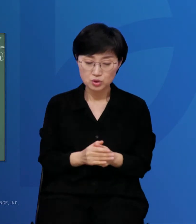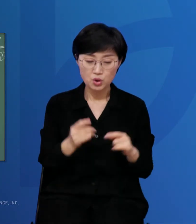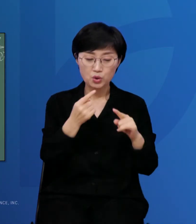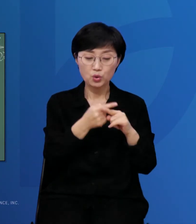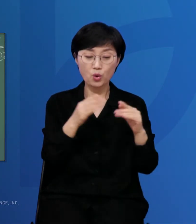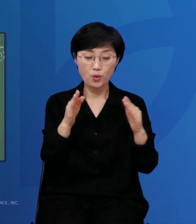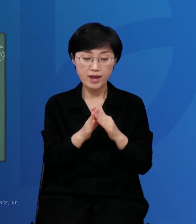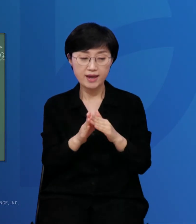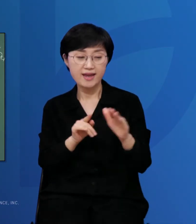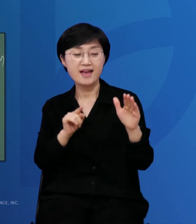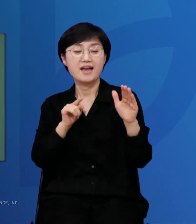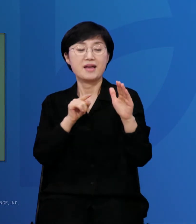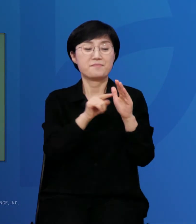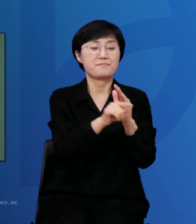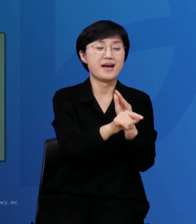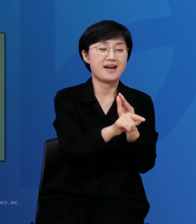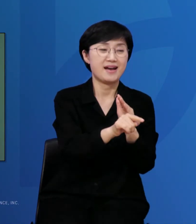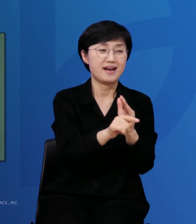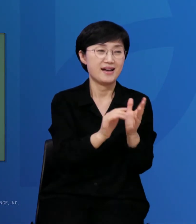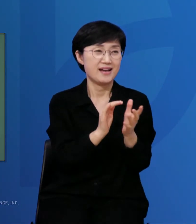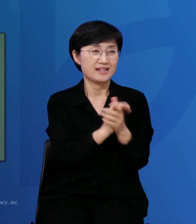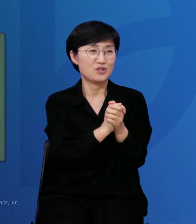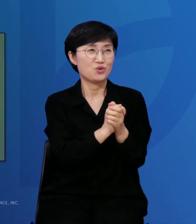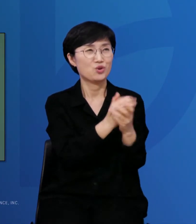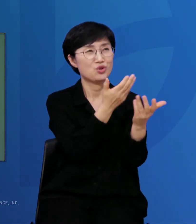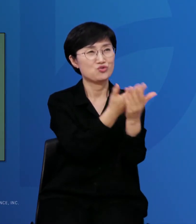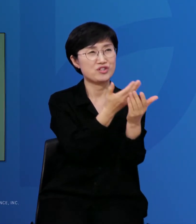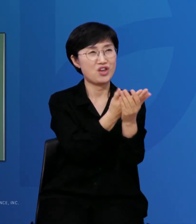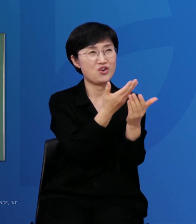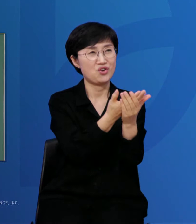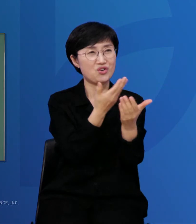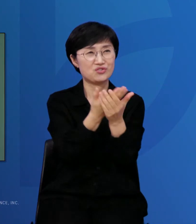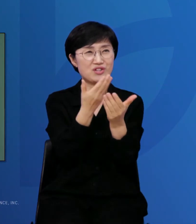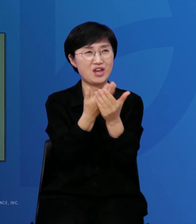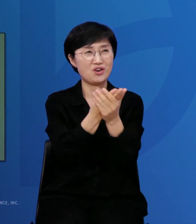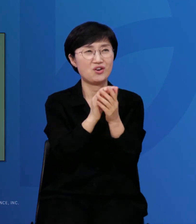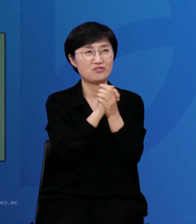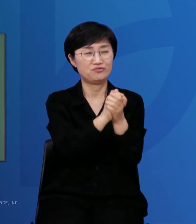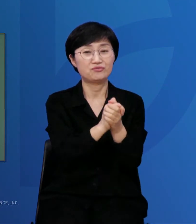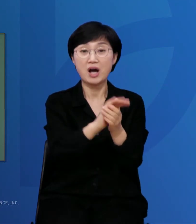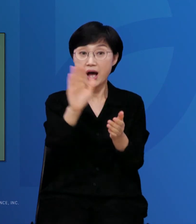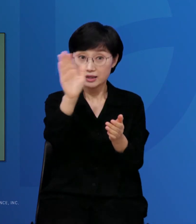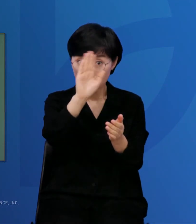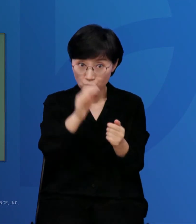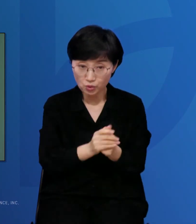먼저 그 필요하지만 먼저 그의 나라와 그의 의를 구해라.